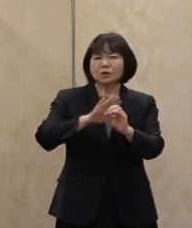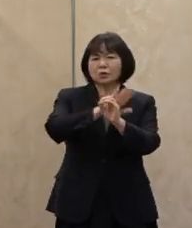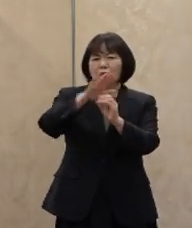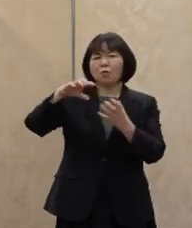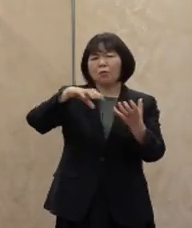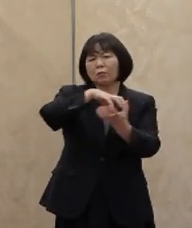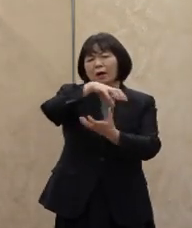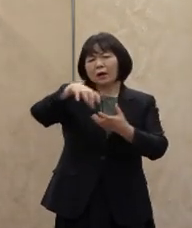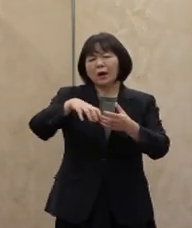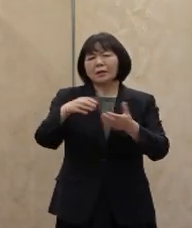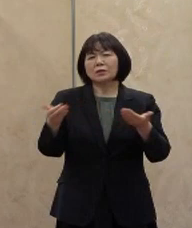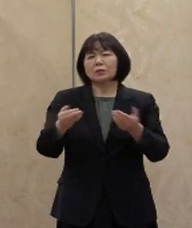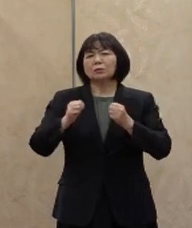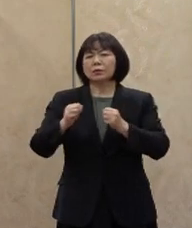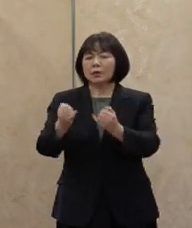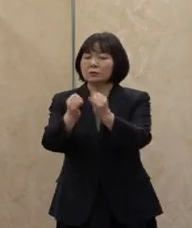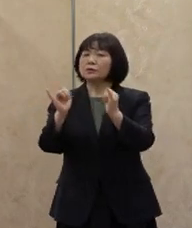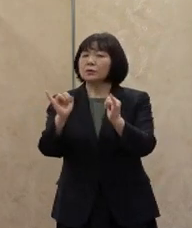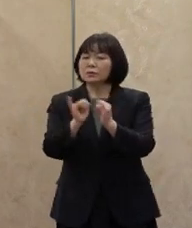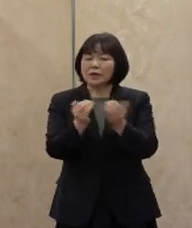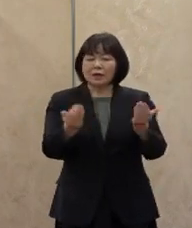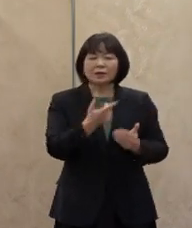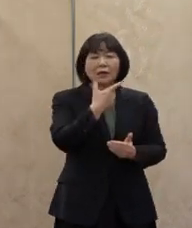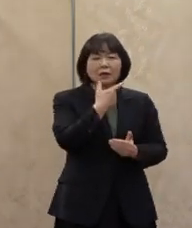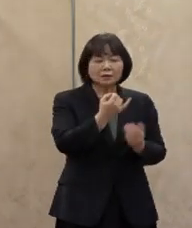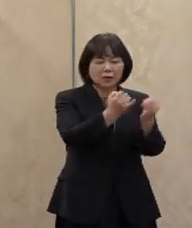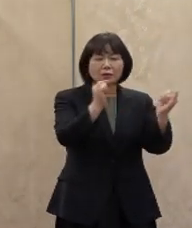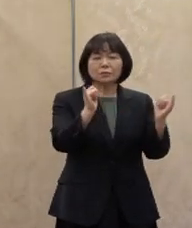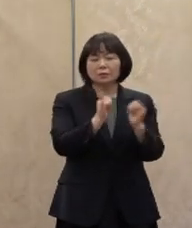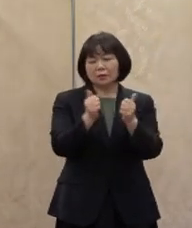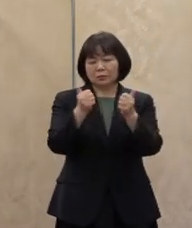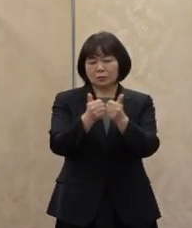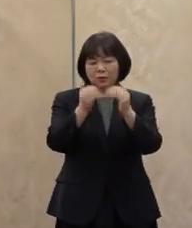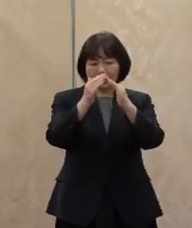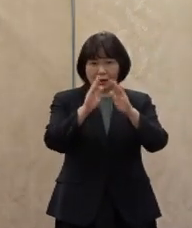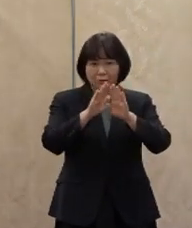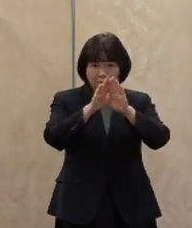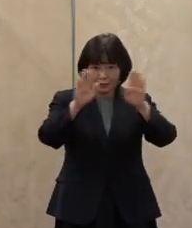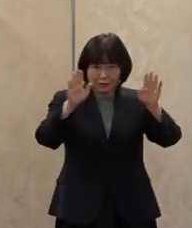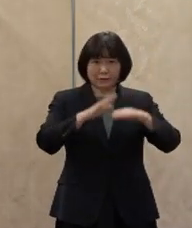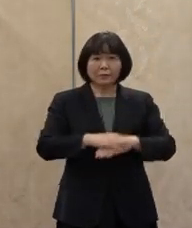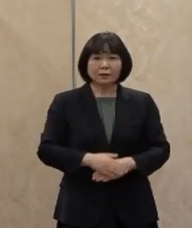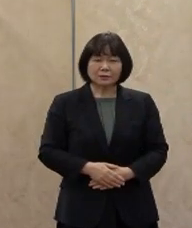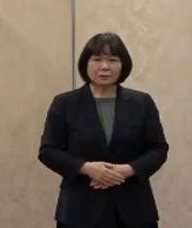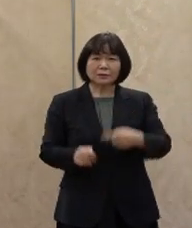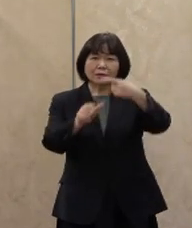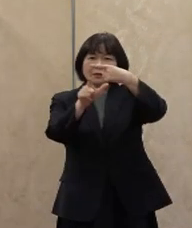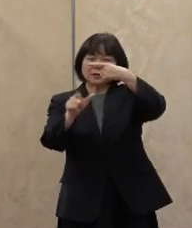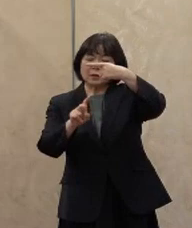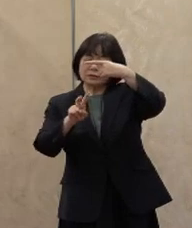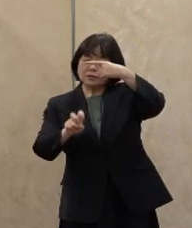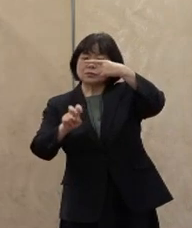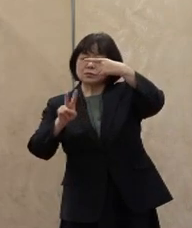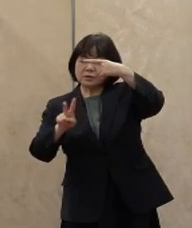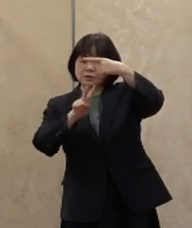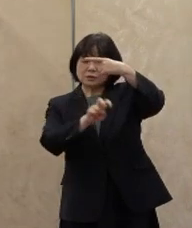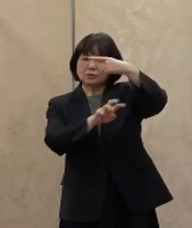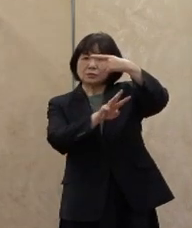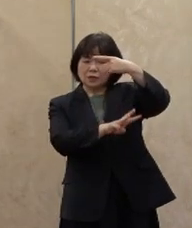において働く女性、また働きたい女性のための相談会を実施します。1月22日、23日それ